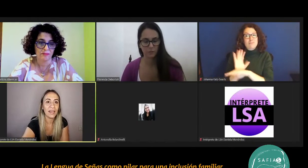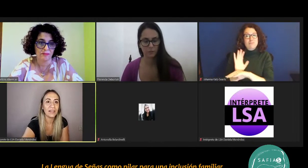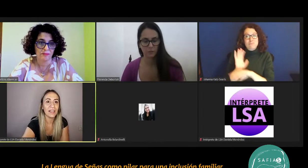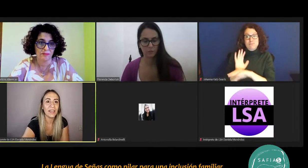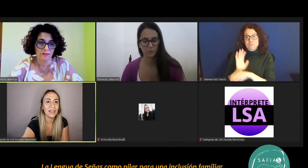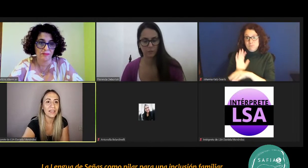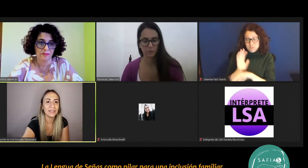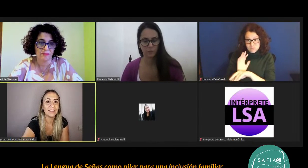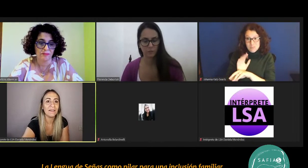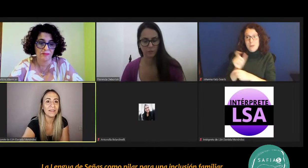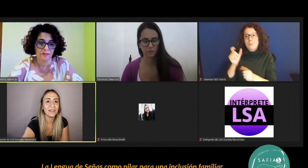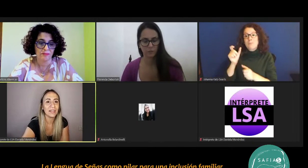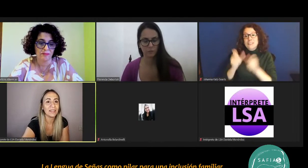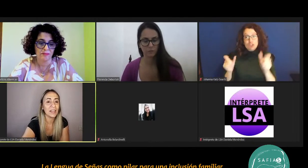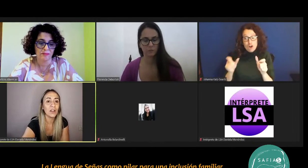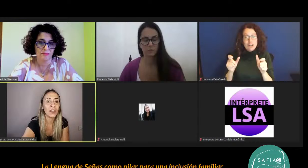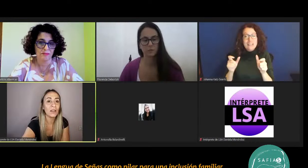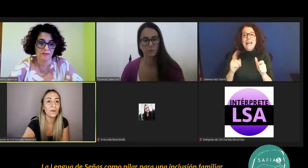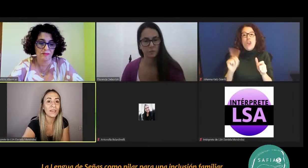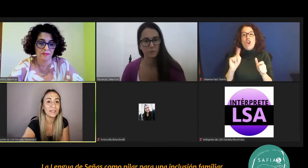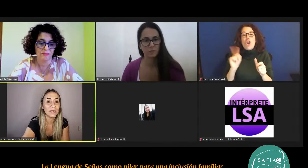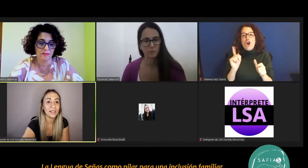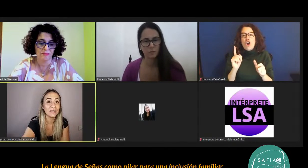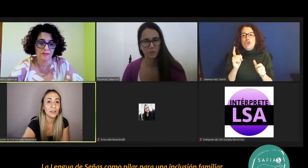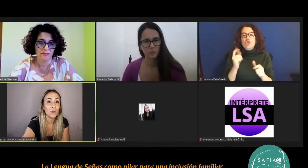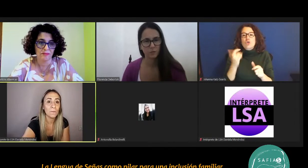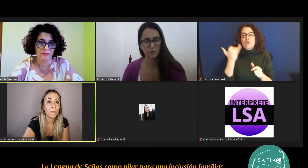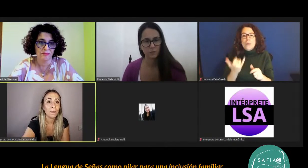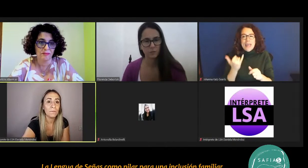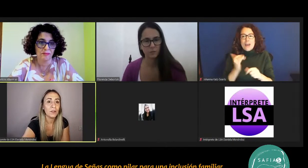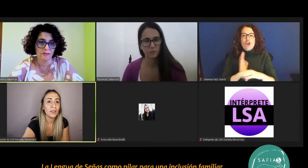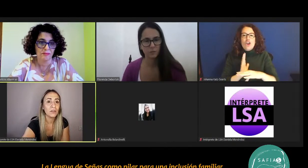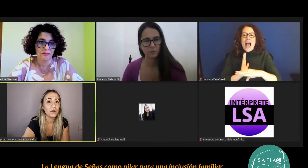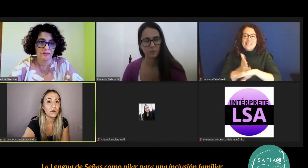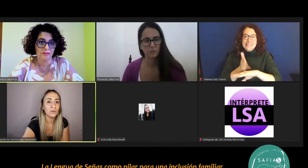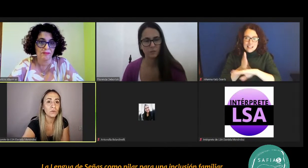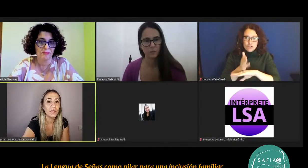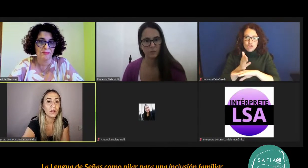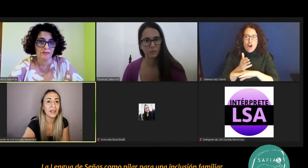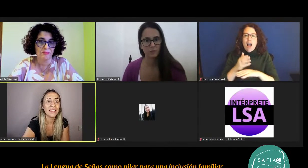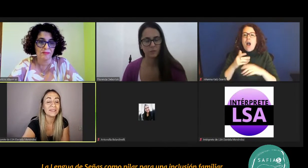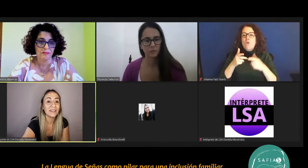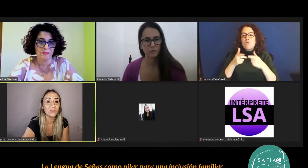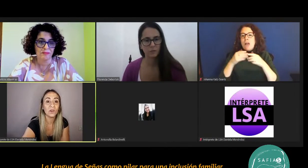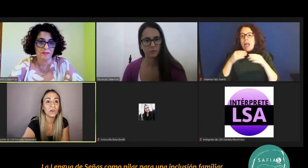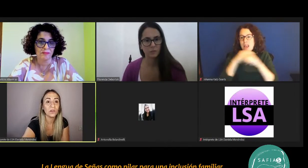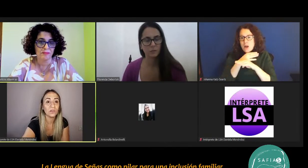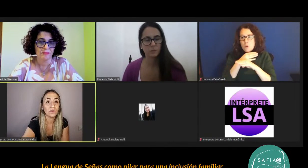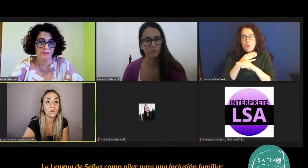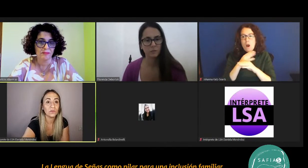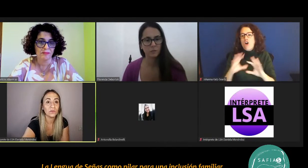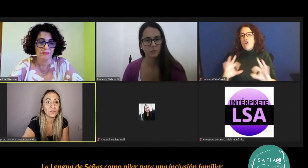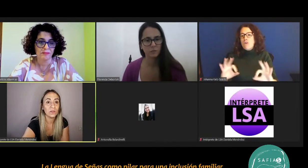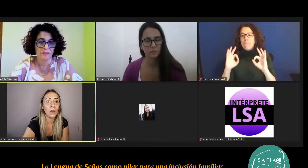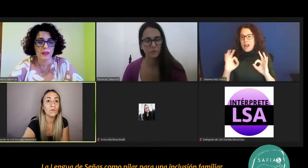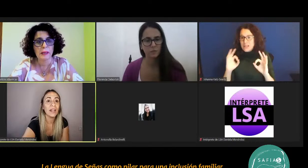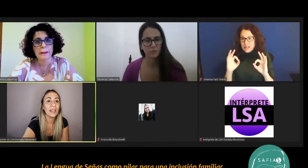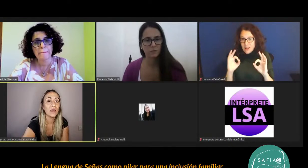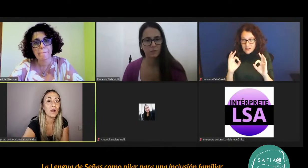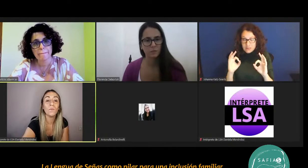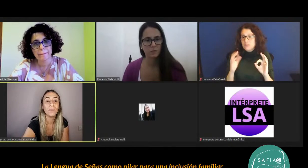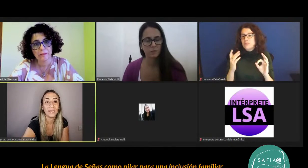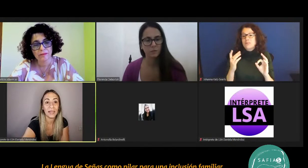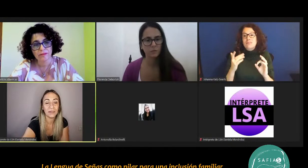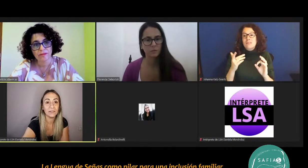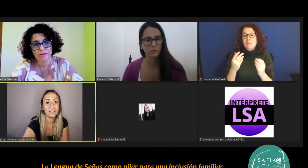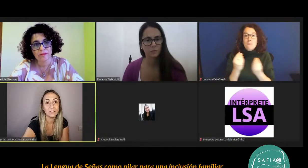y que saben, que adquirieron la lengua de señas, pero que no tuvieron acceso a una